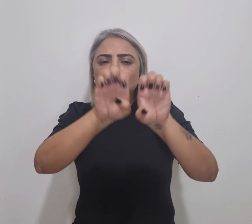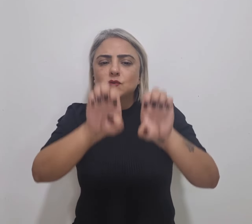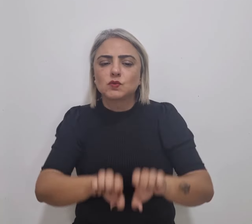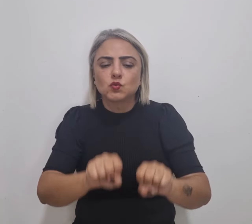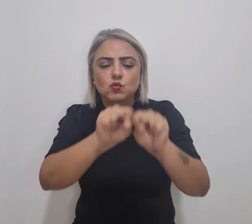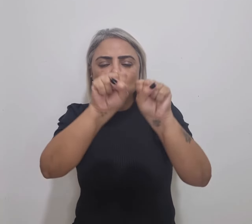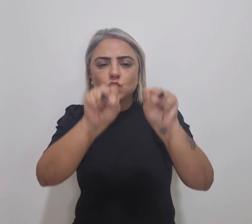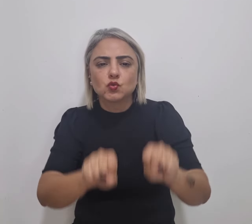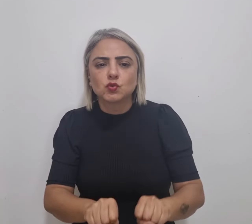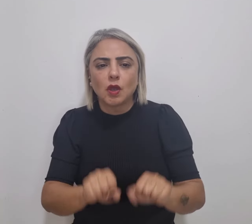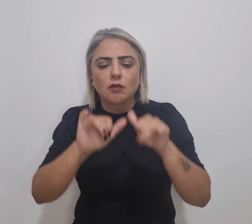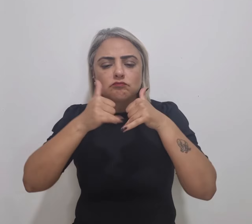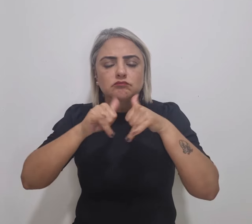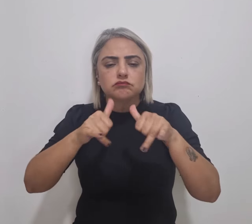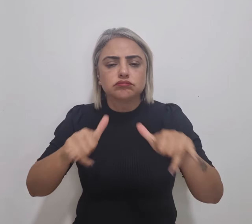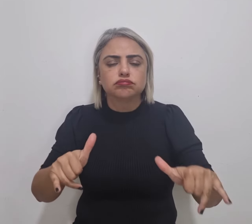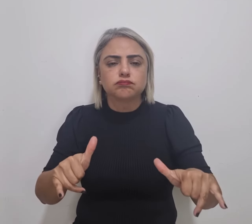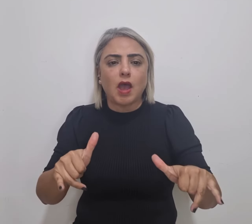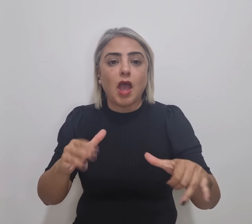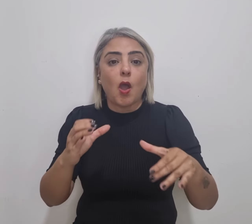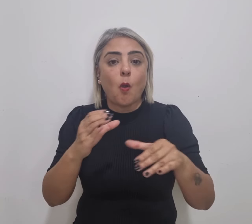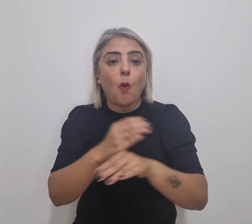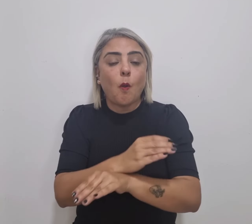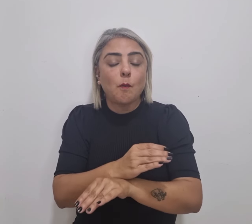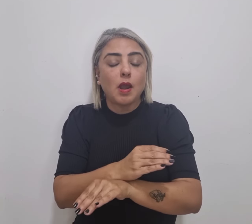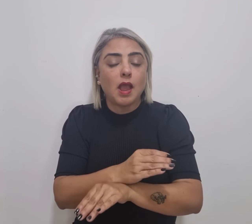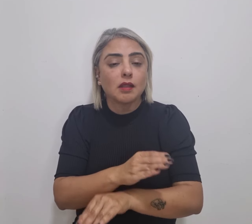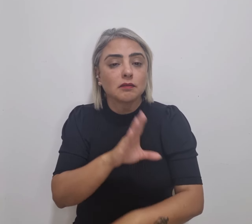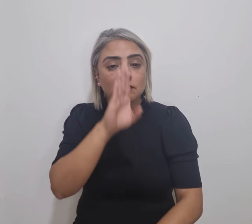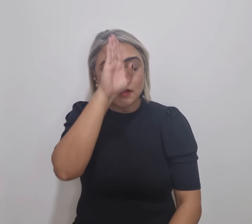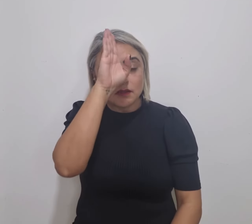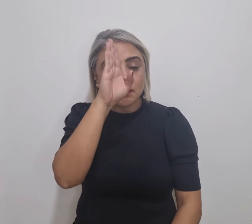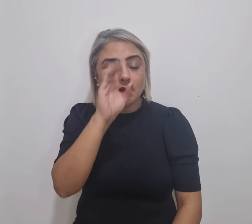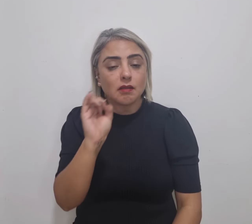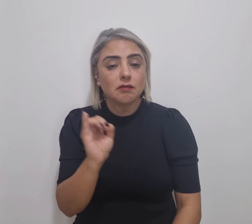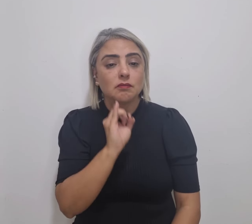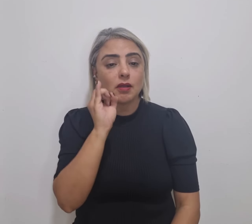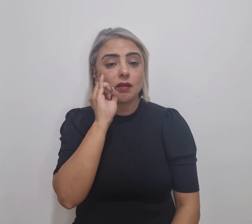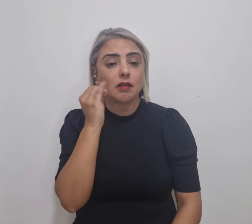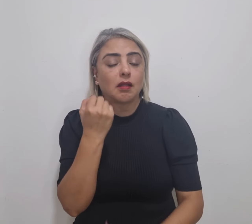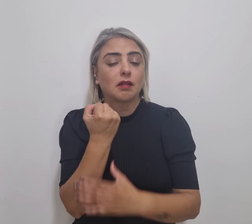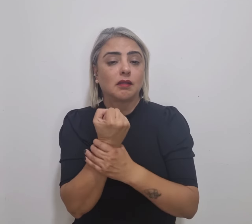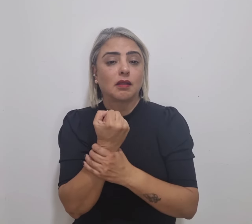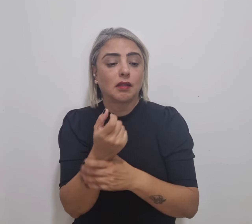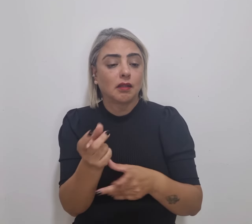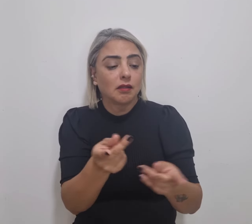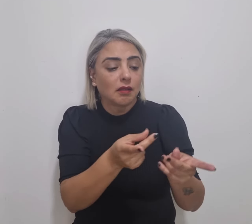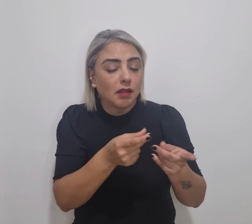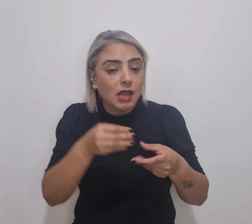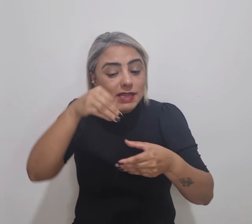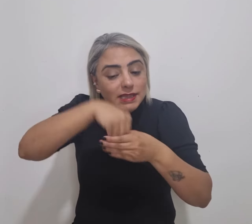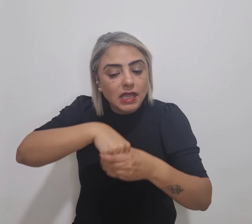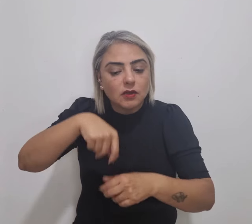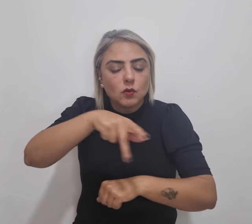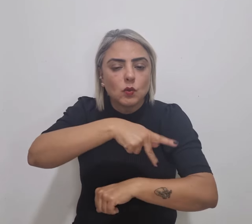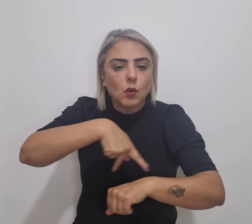sistema energético integrado fundamental para a manutenção de um mercado interno de